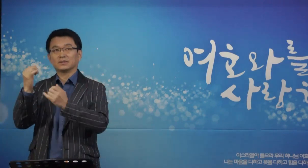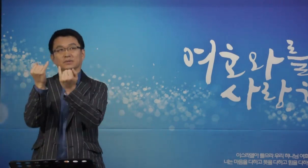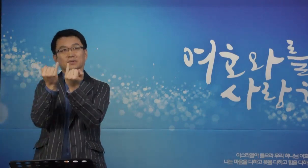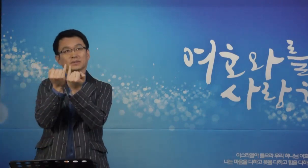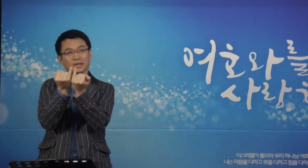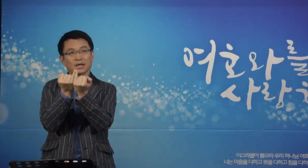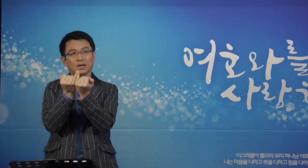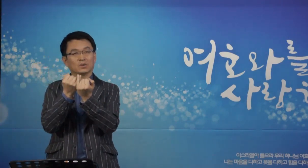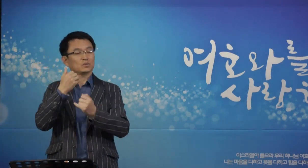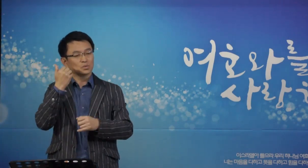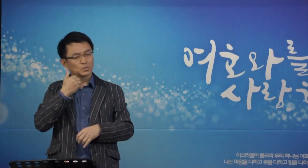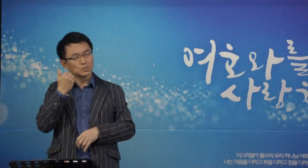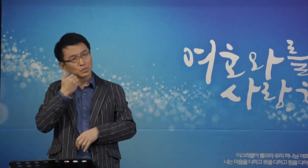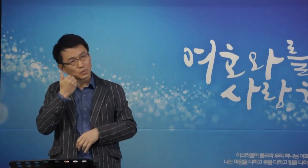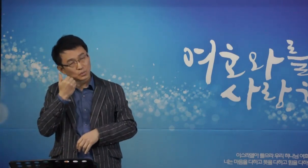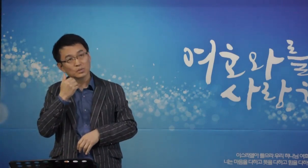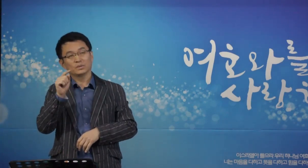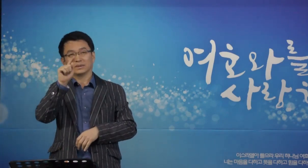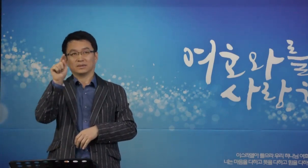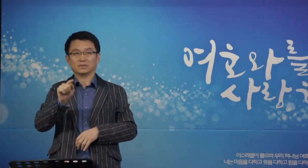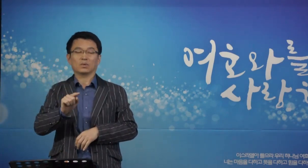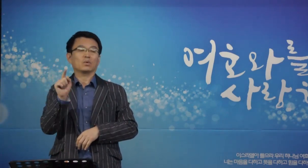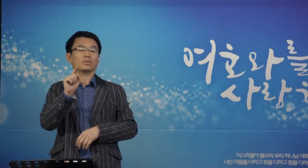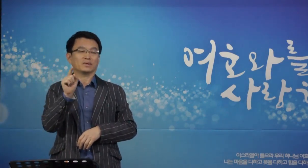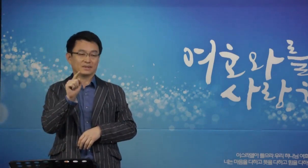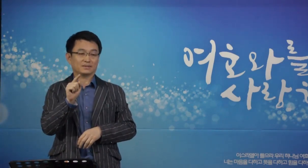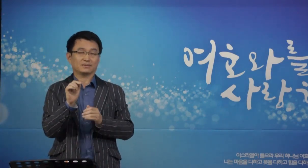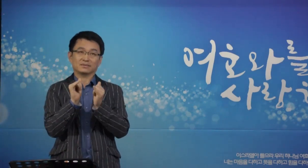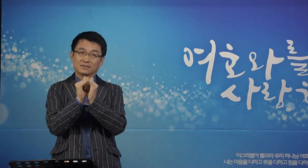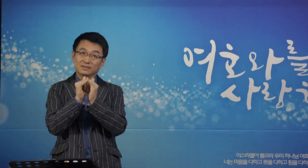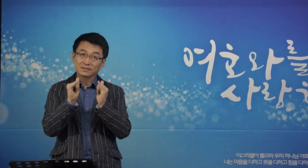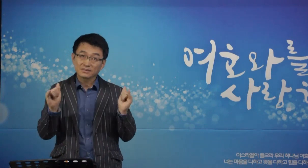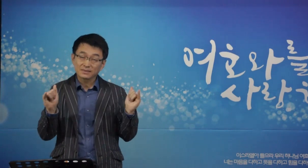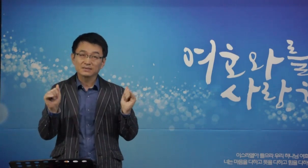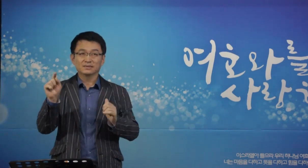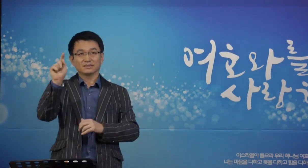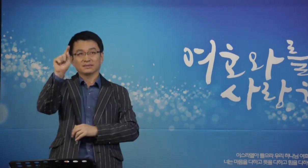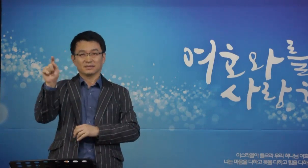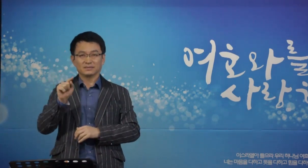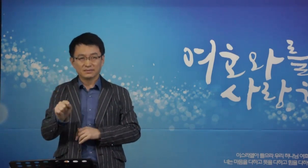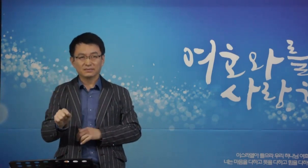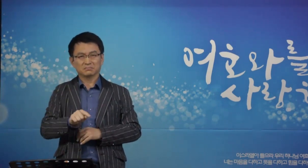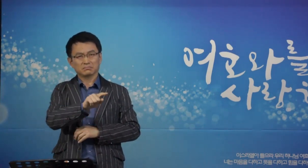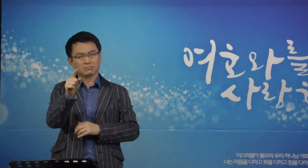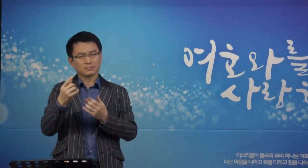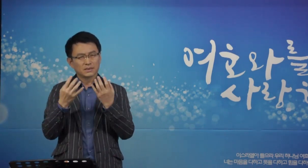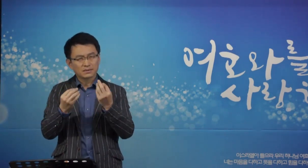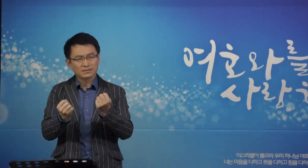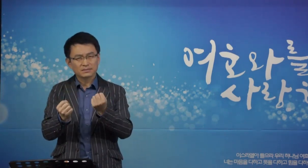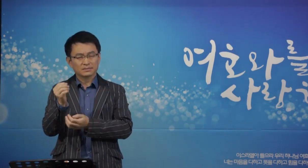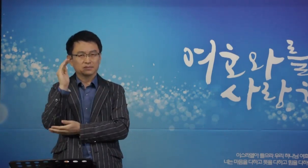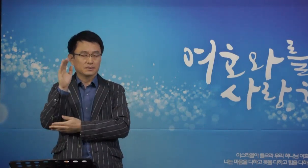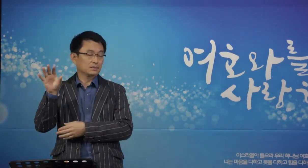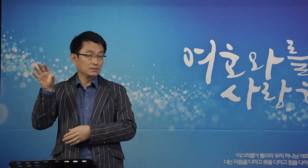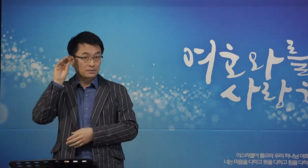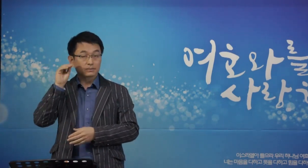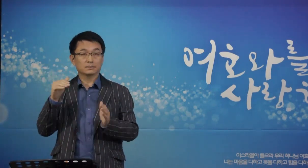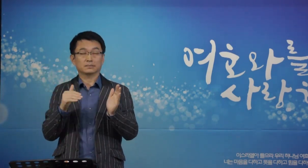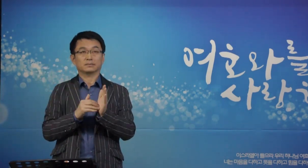여러분들이 이 여인이 누구인지 어떤 사람인지에 대해서 여러분들이 많이 이야기를